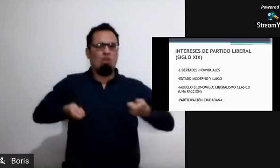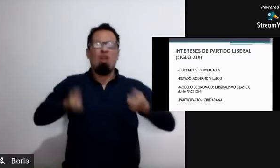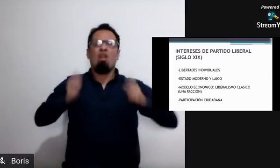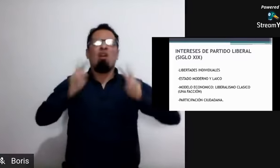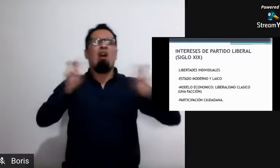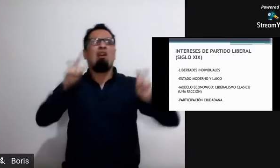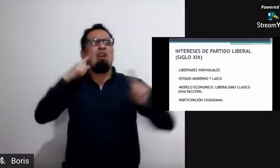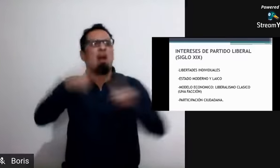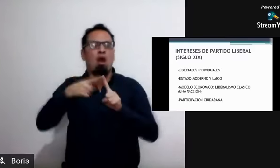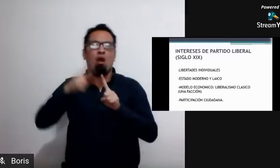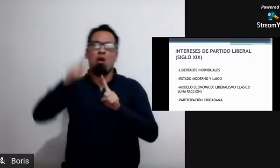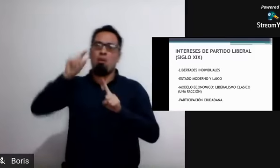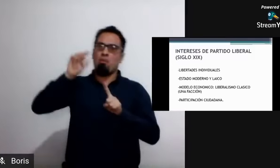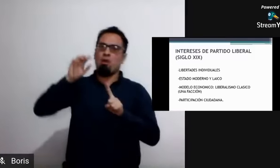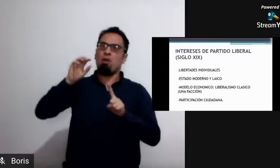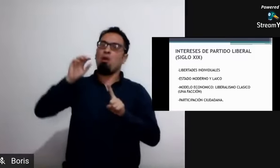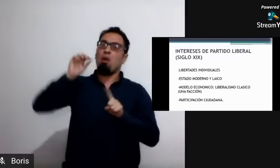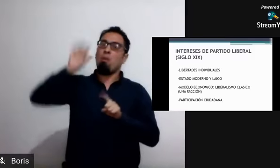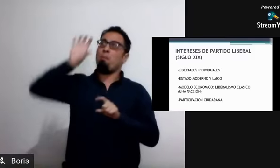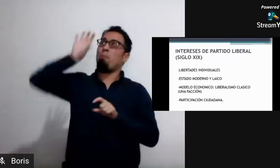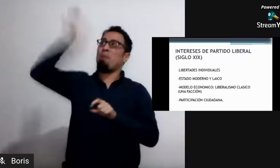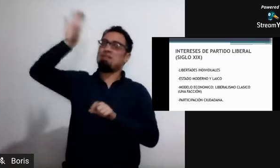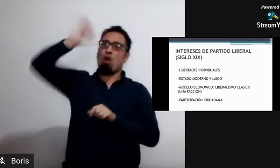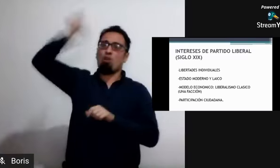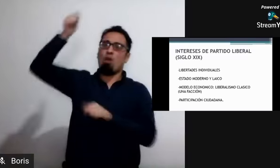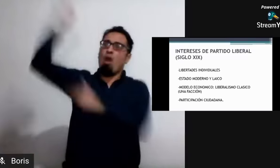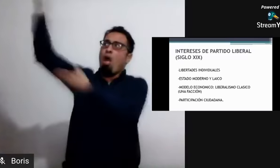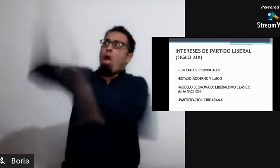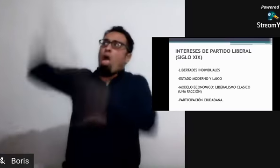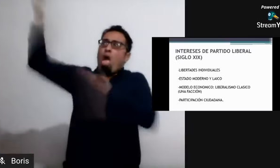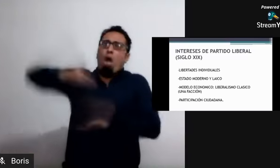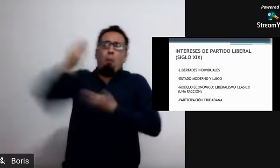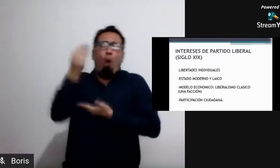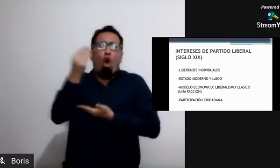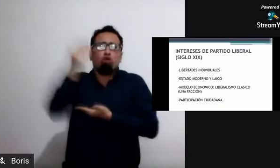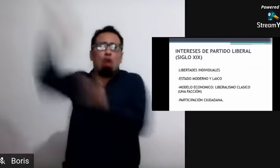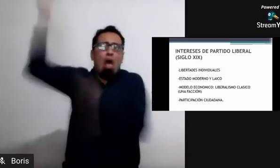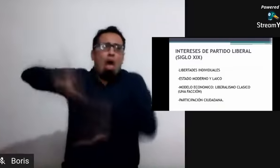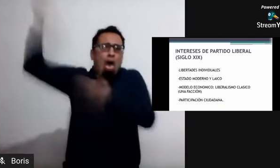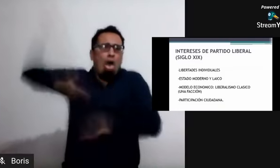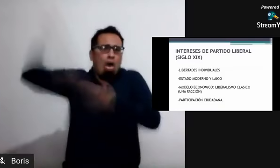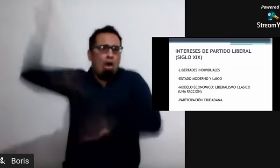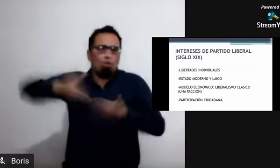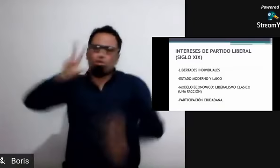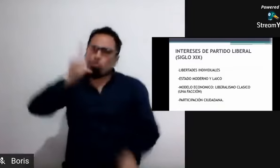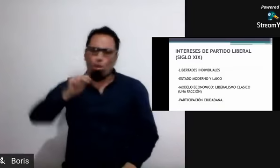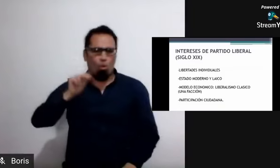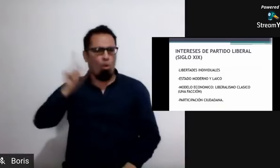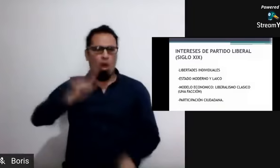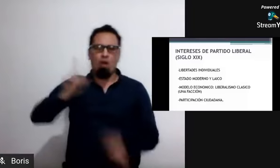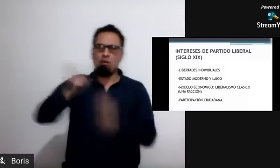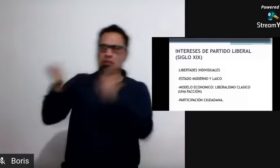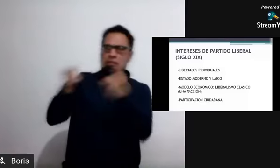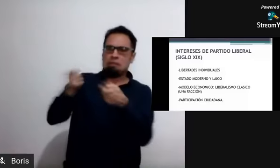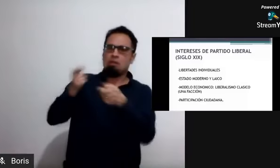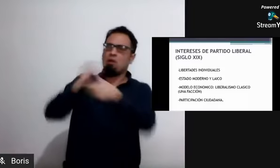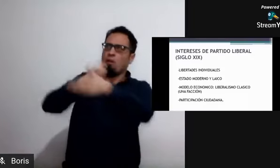esos tratados de libre comercio entre los diferentes países y que el gobierno no tuviera mucha incidencia en